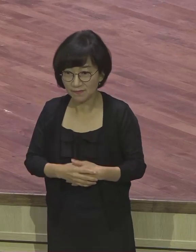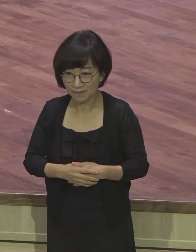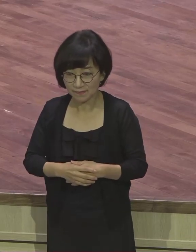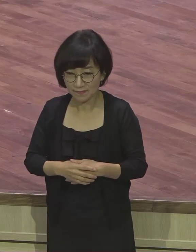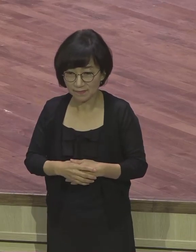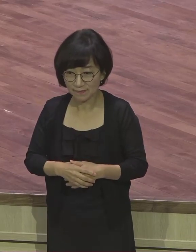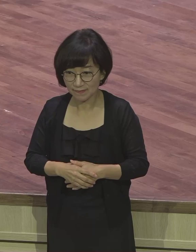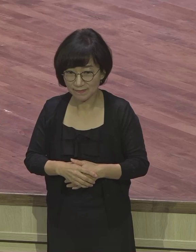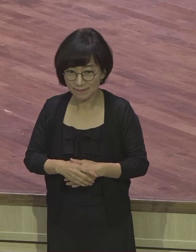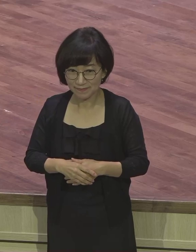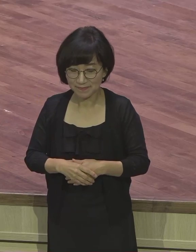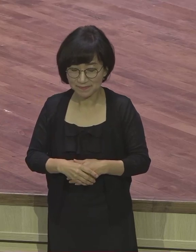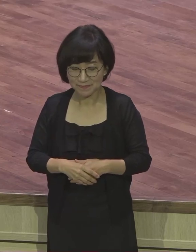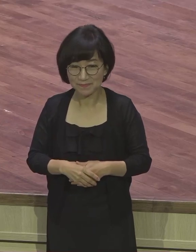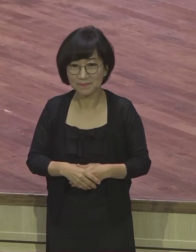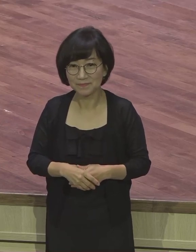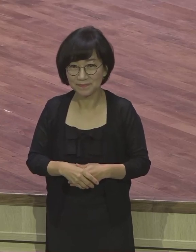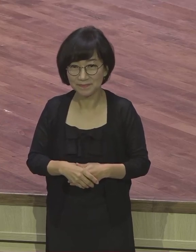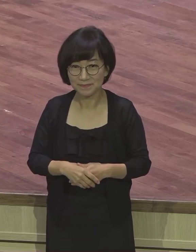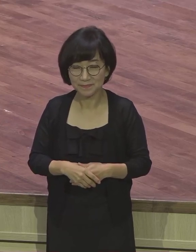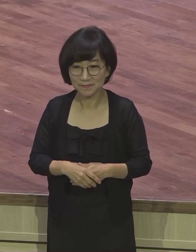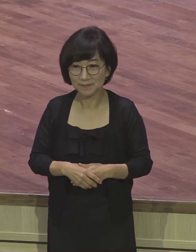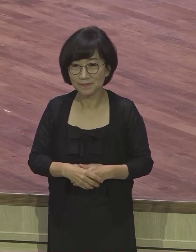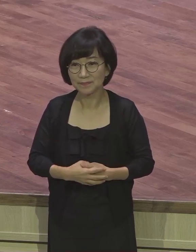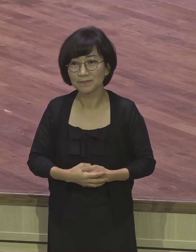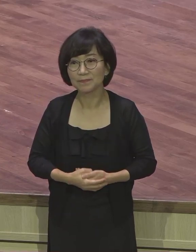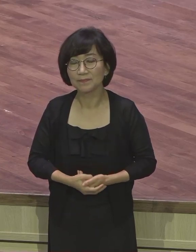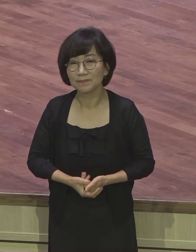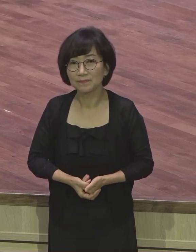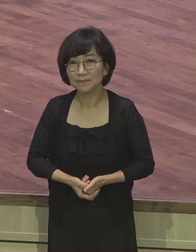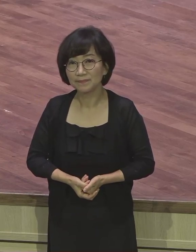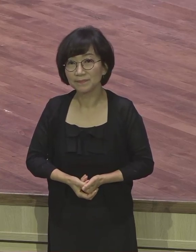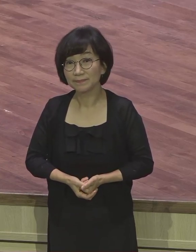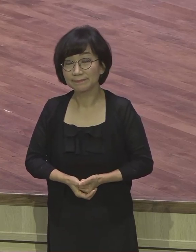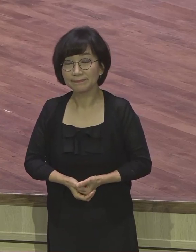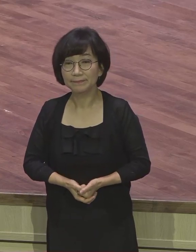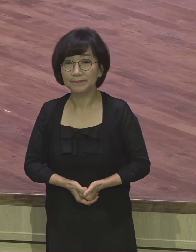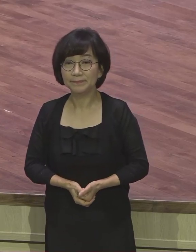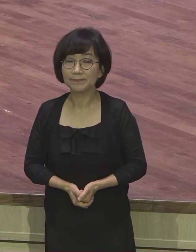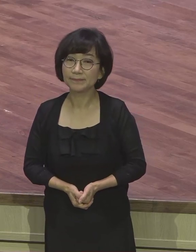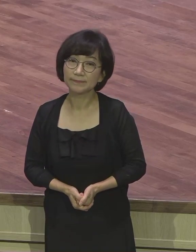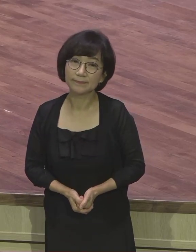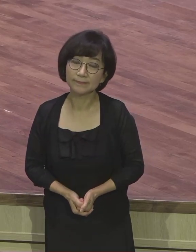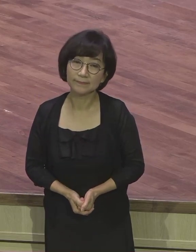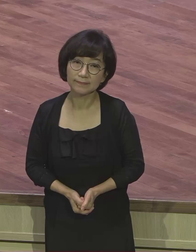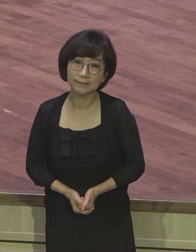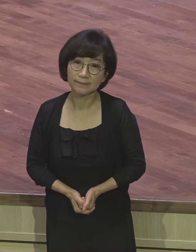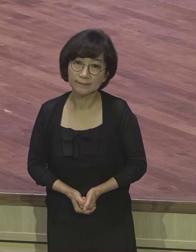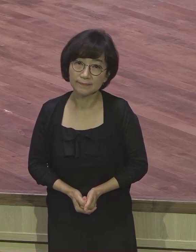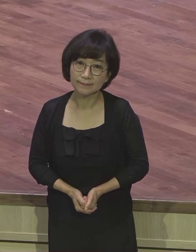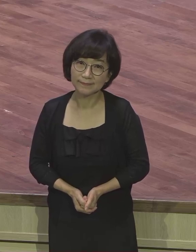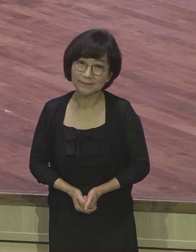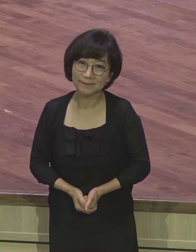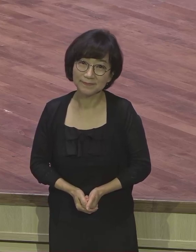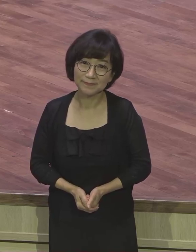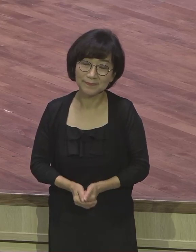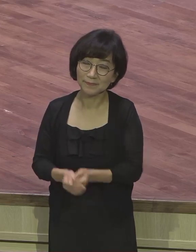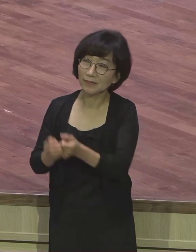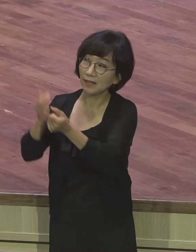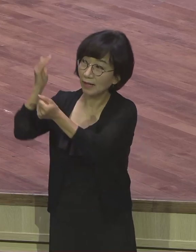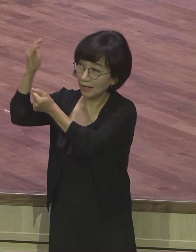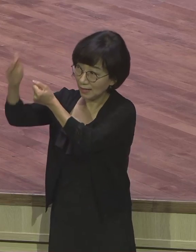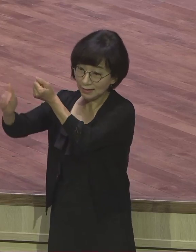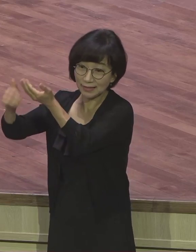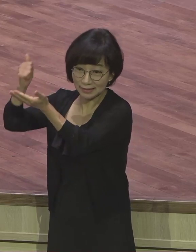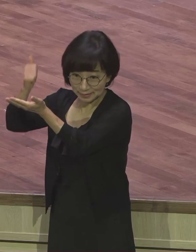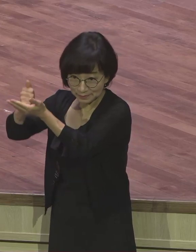자기중심적. 아주 이기적인 생각이에요. 여러분에게 각자 감당할 분량이